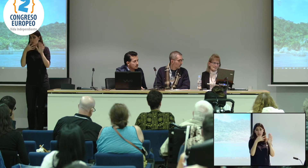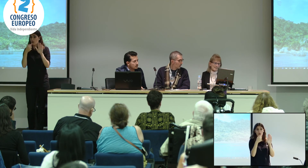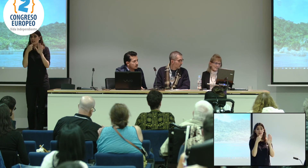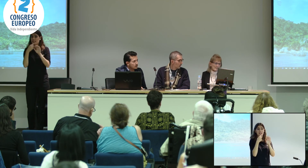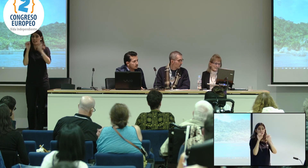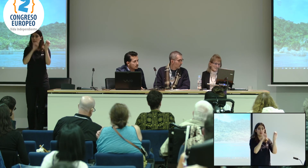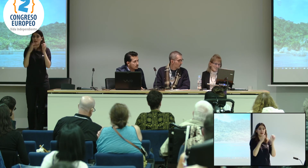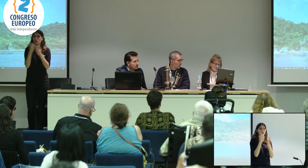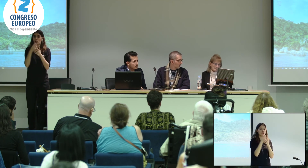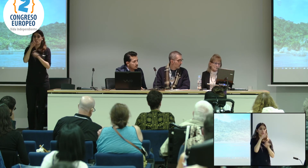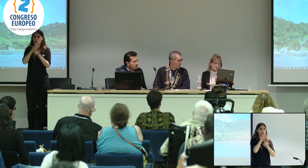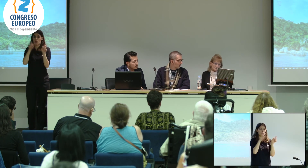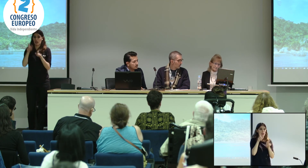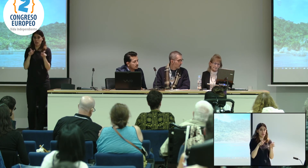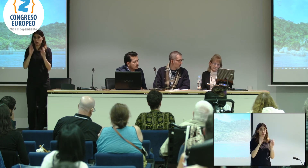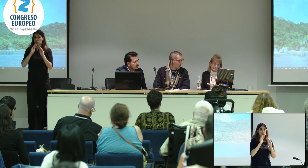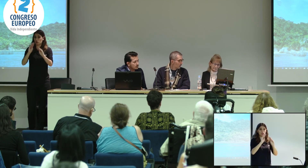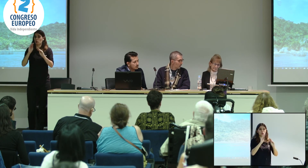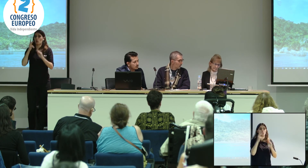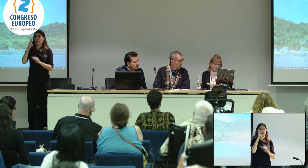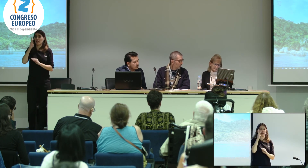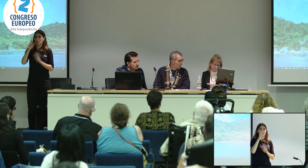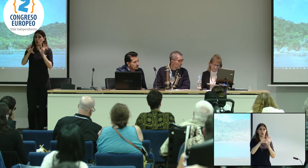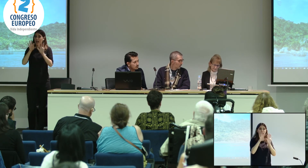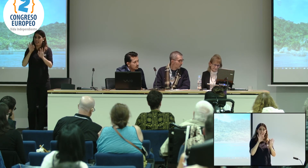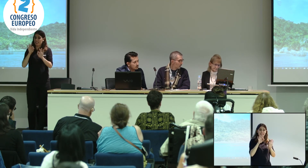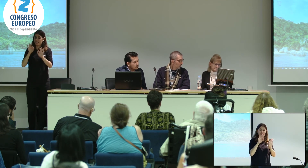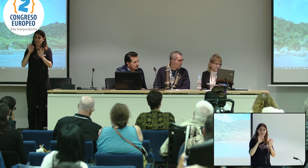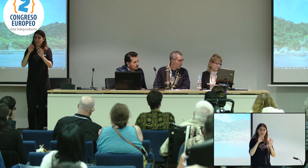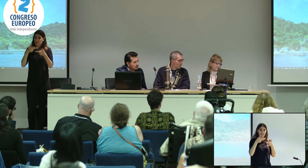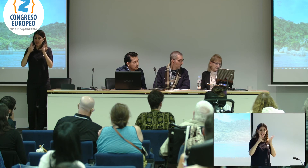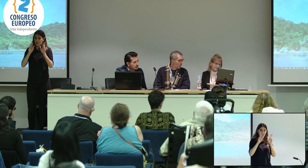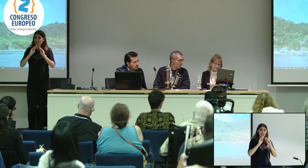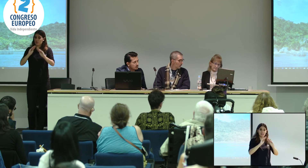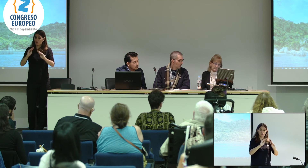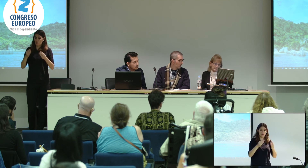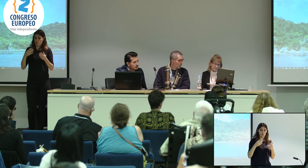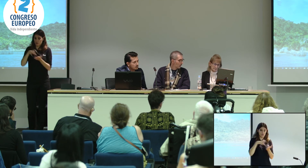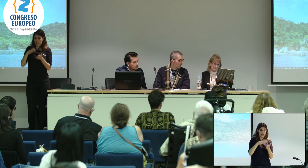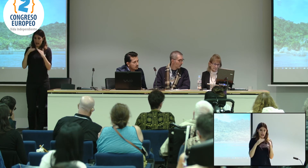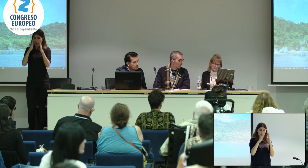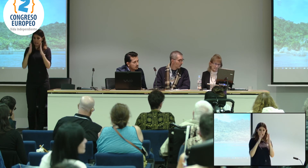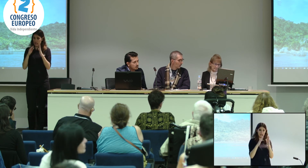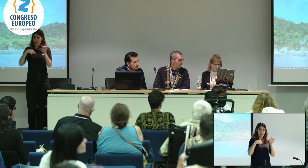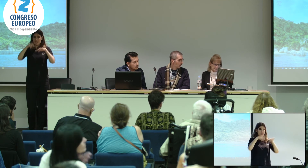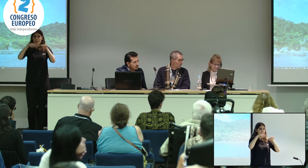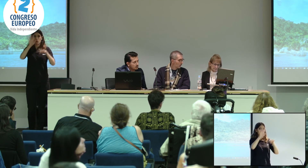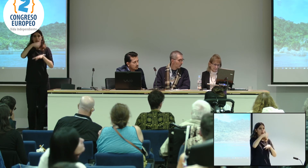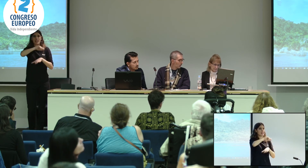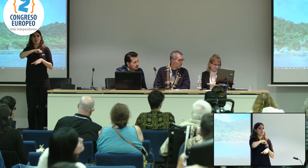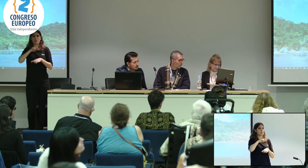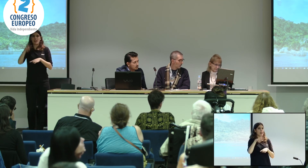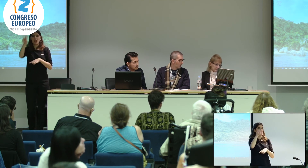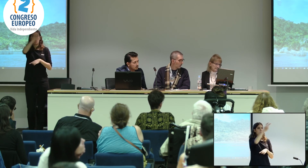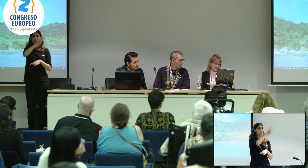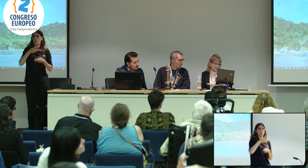los ciudadanos en su derecho a elegir libremente su residencia y a circular por el territorio nacional, vinculado